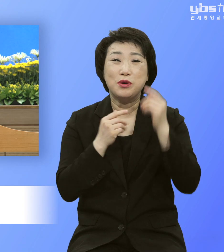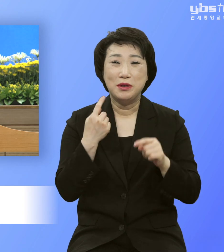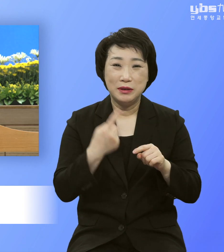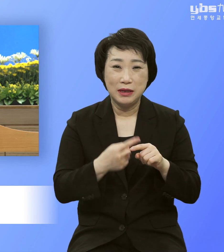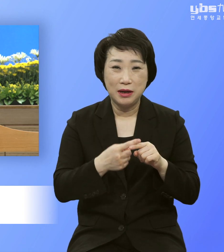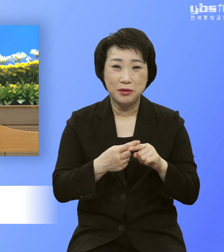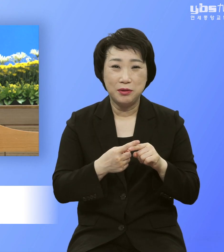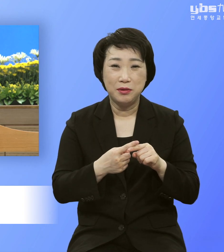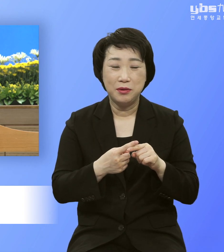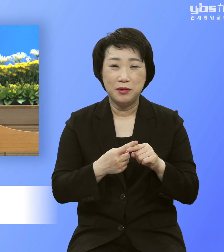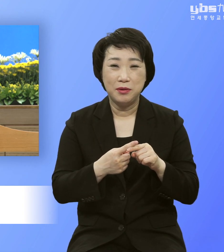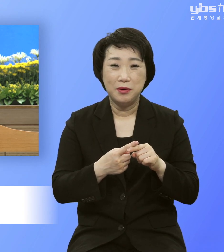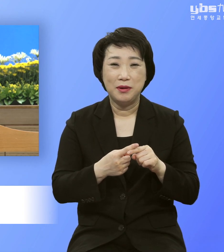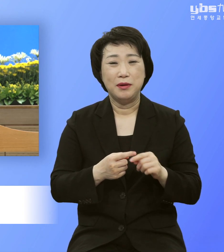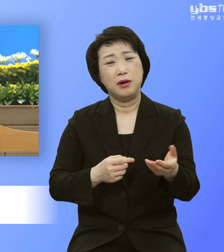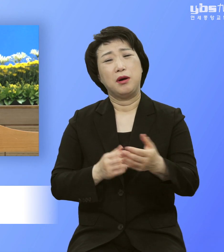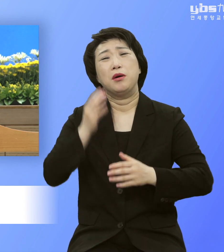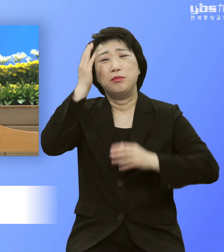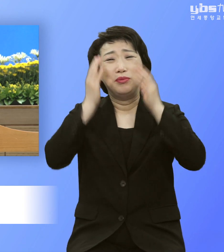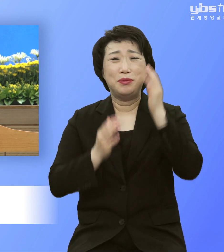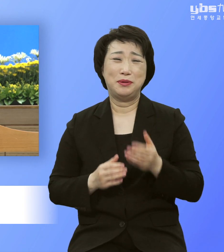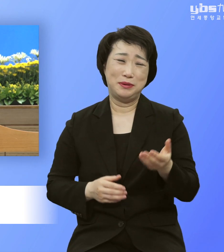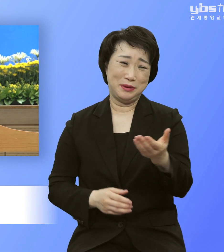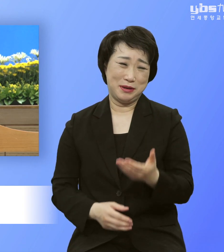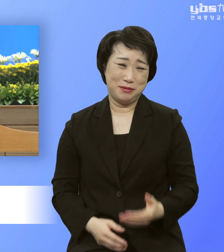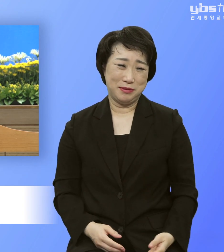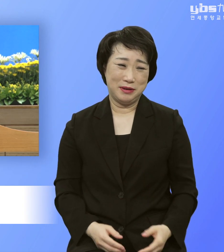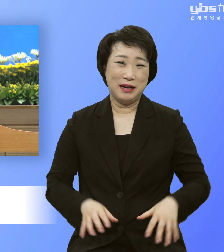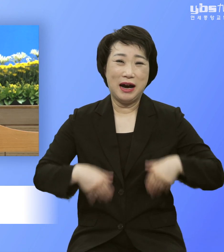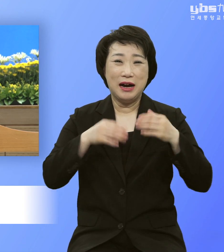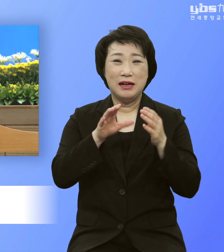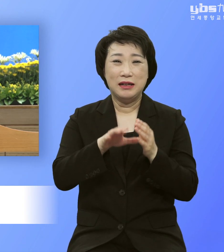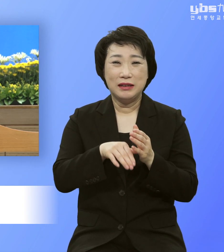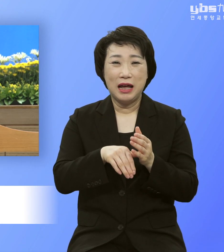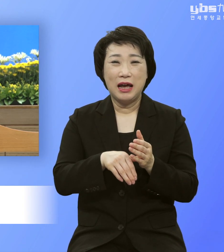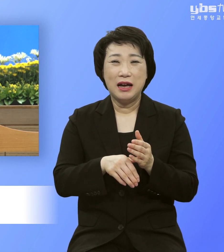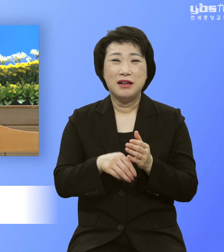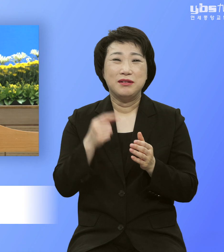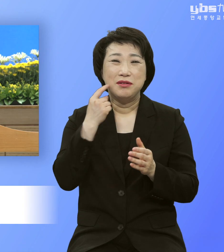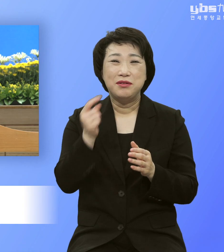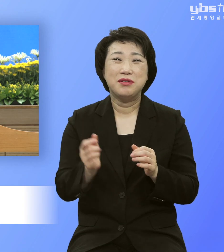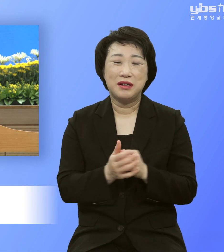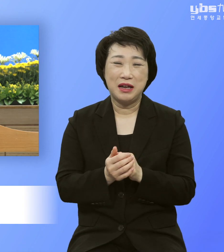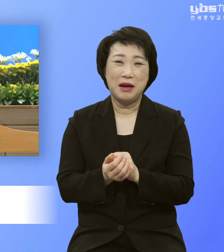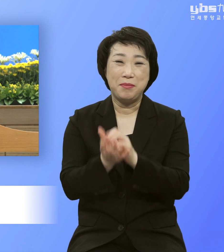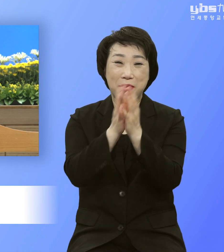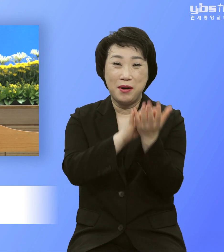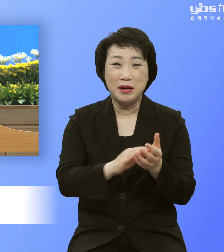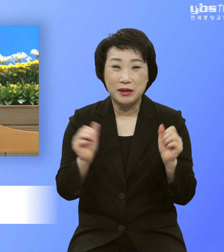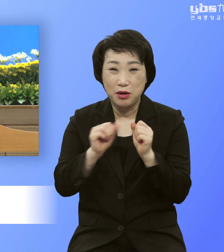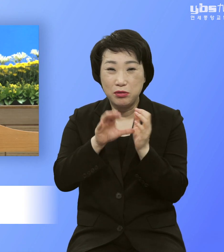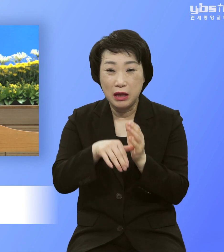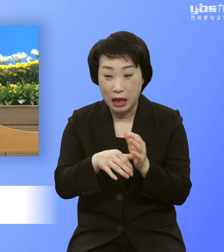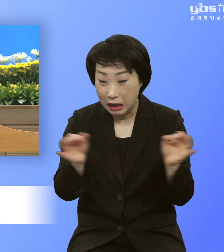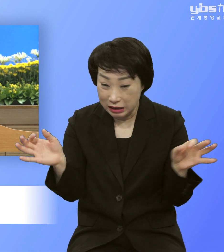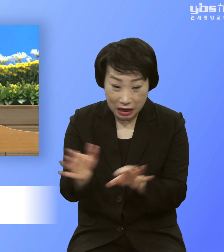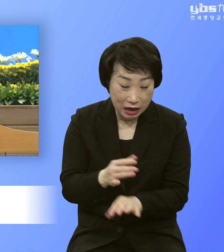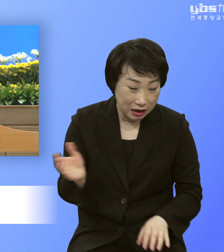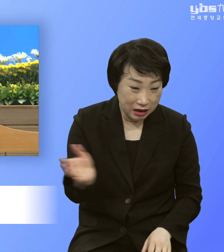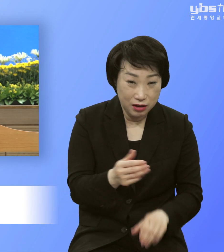같고, 저 풀 가을이 되면 누렇게 변하지, 겨울이 되면 흔적도